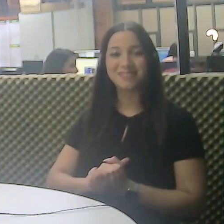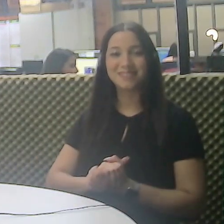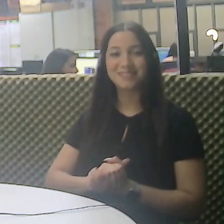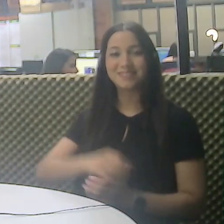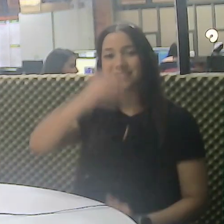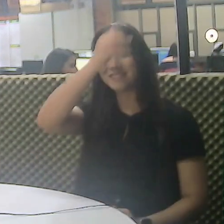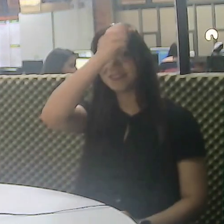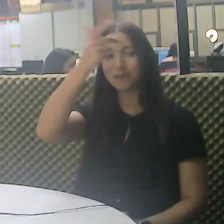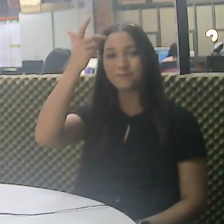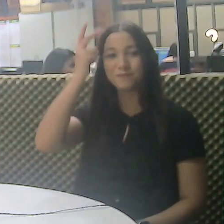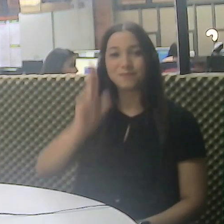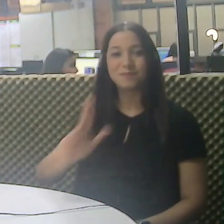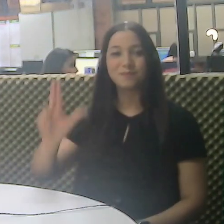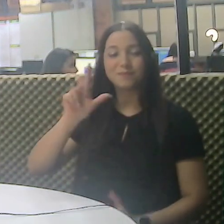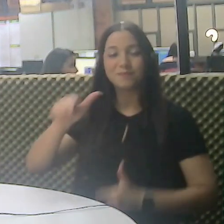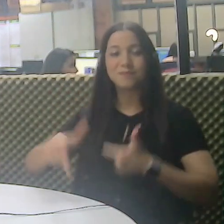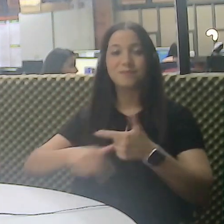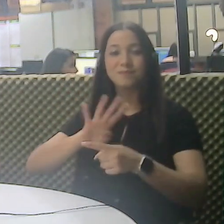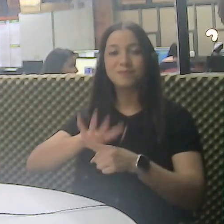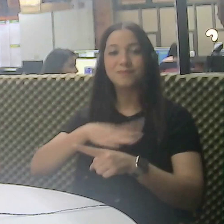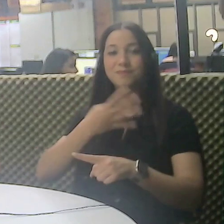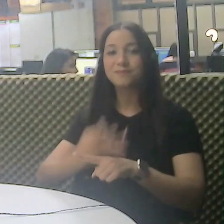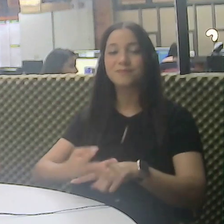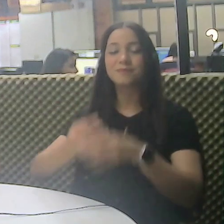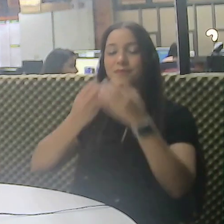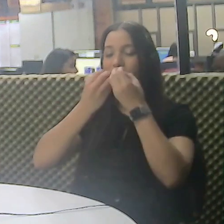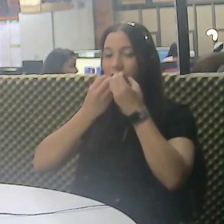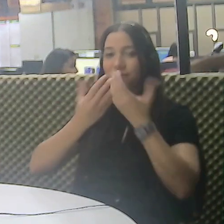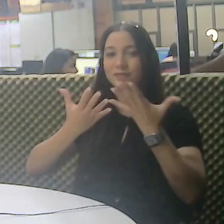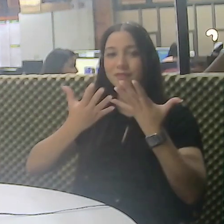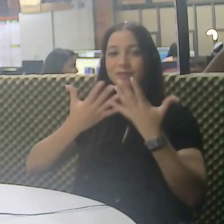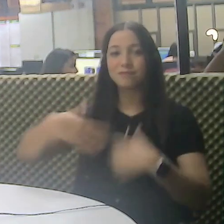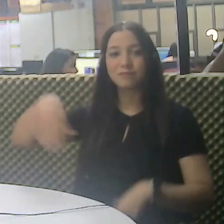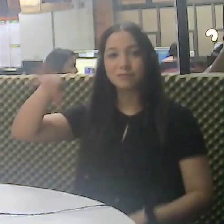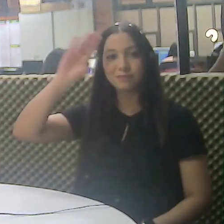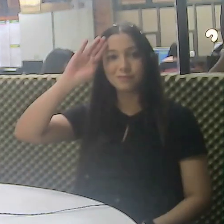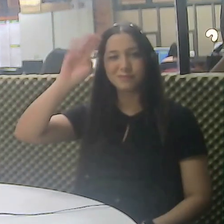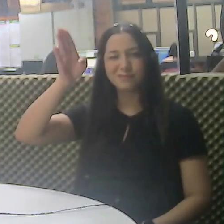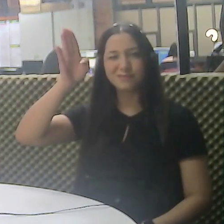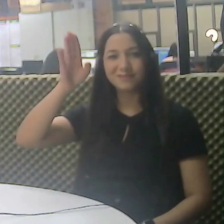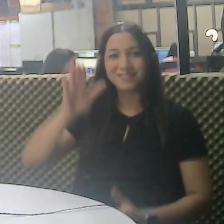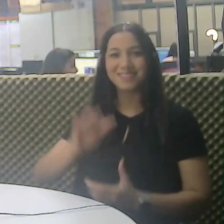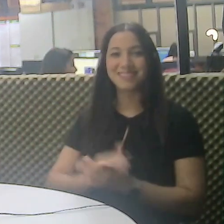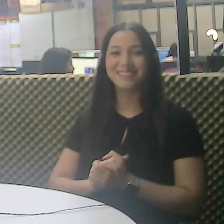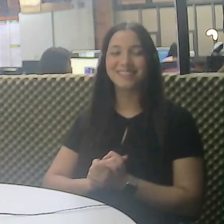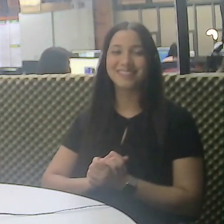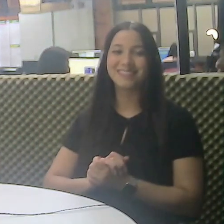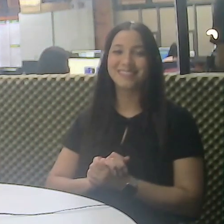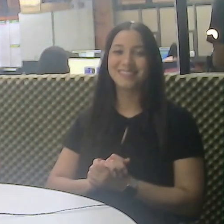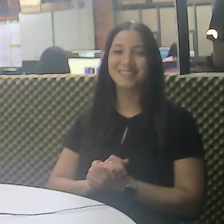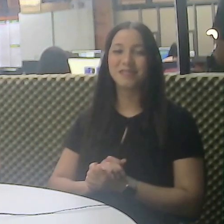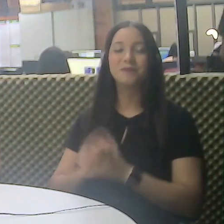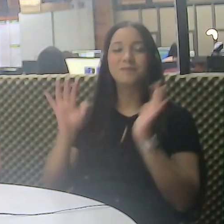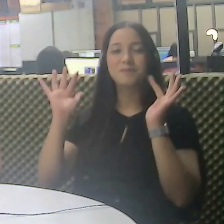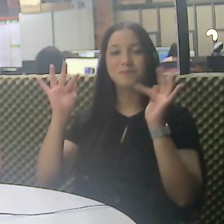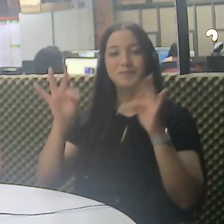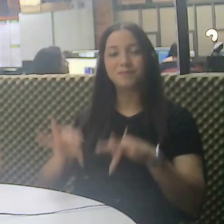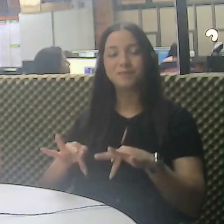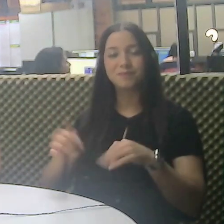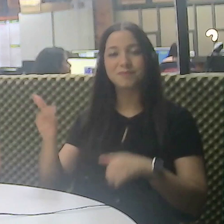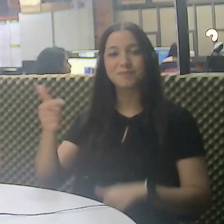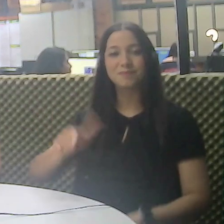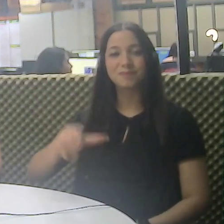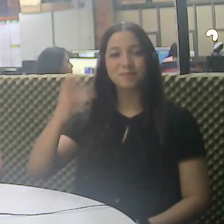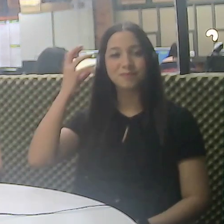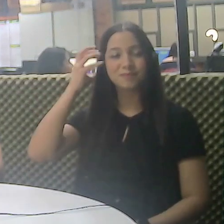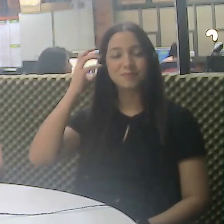Castro Kalimann. Prefeitura de Uberlândia. Fazer mais, fazer bem. Até a próxima. Fica por aqui mais